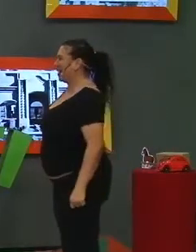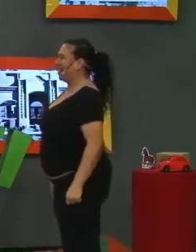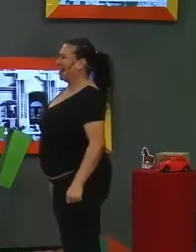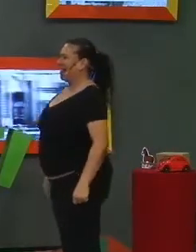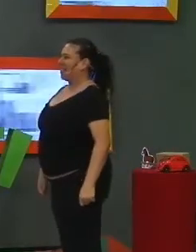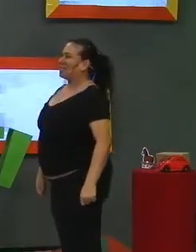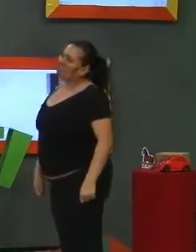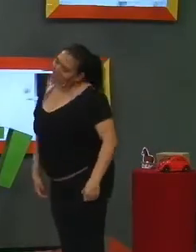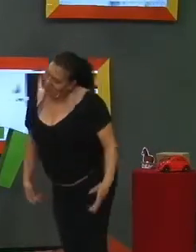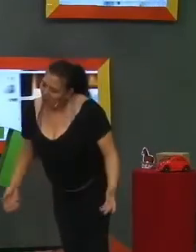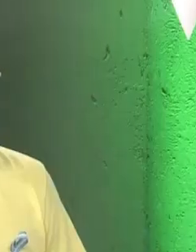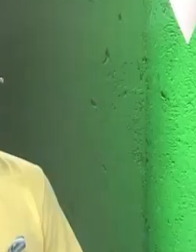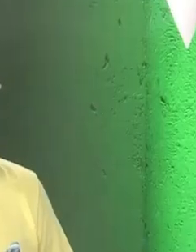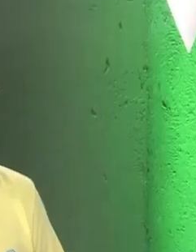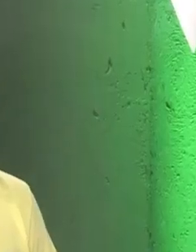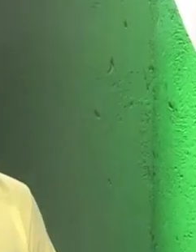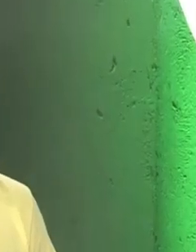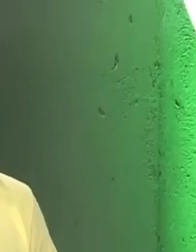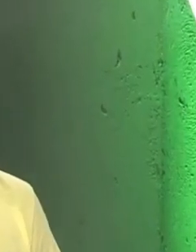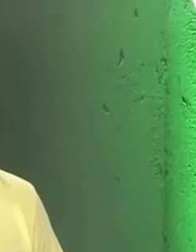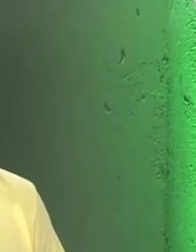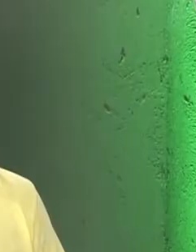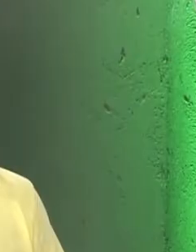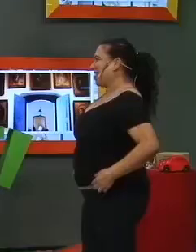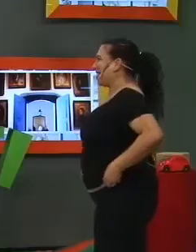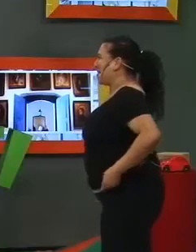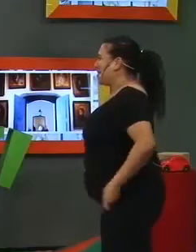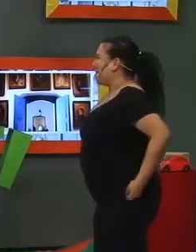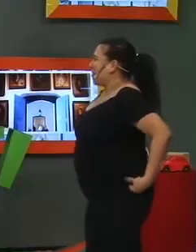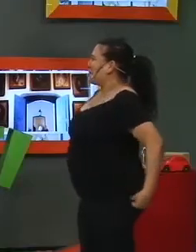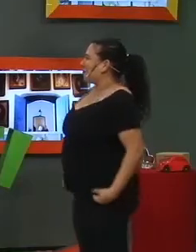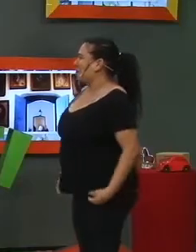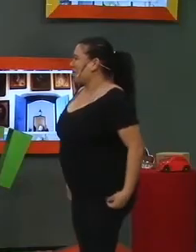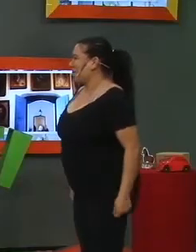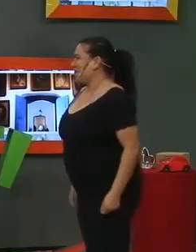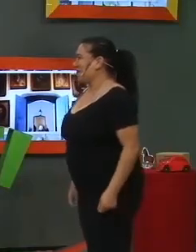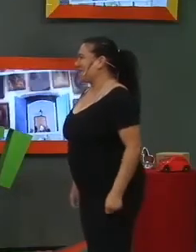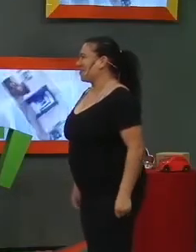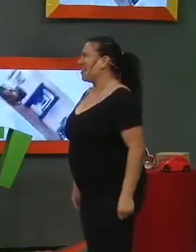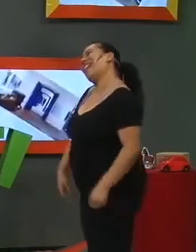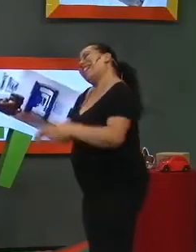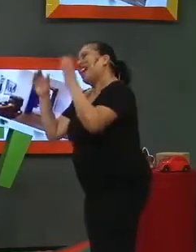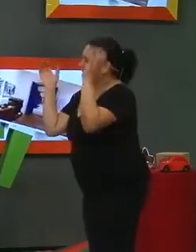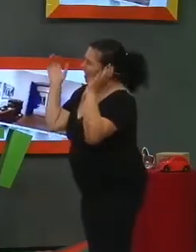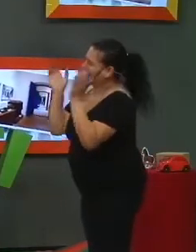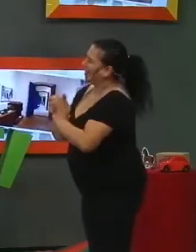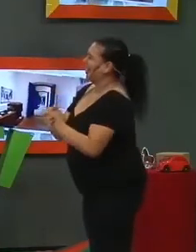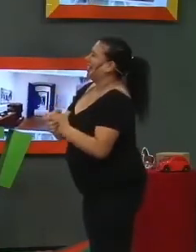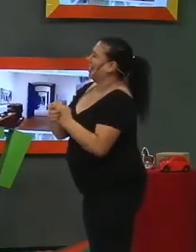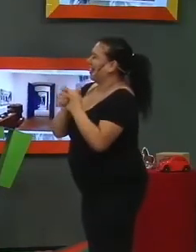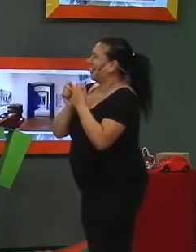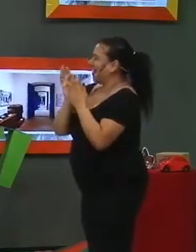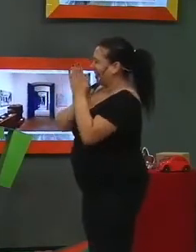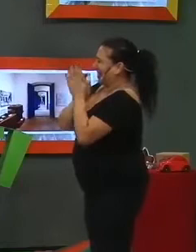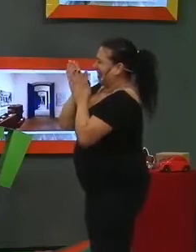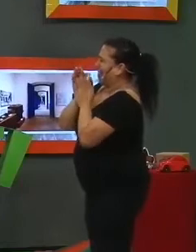Qué divertido. Gracias, señor. Gracias. A ustedes, chicos. Muchísimas gracias, señor. Siempre es muy hermosa sus clases. Ay, gracias. Te da mucha